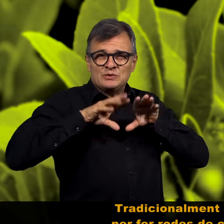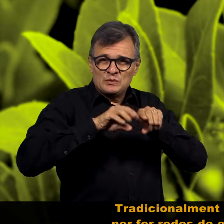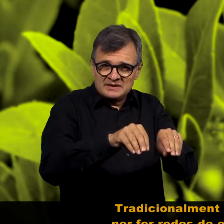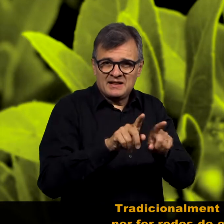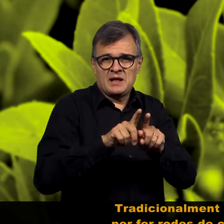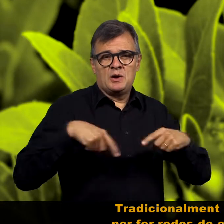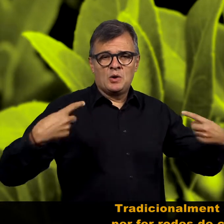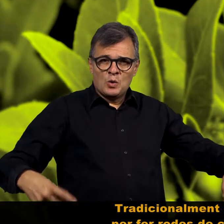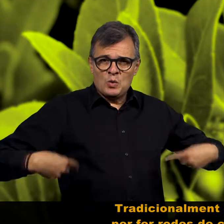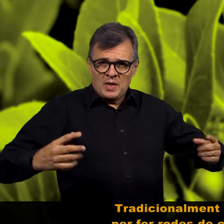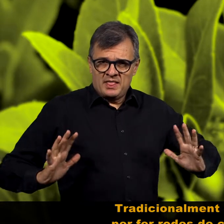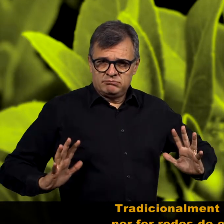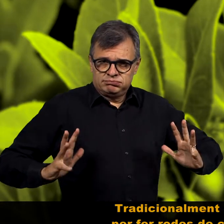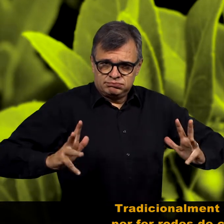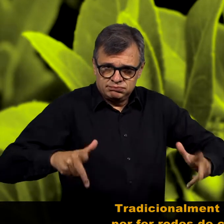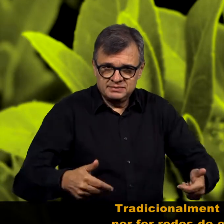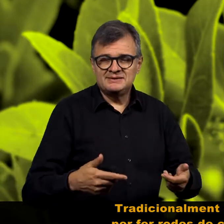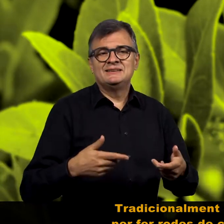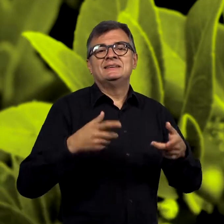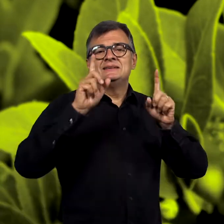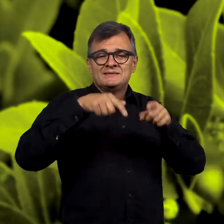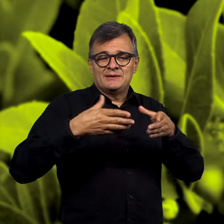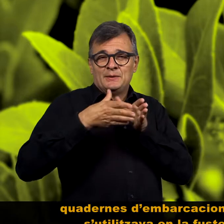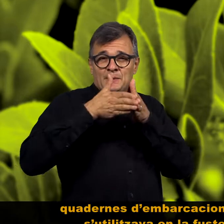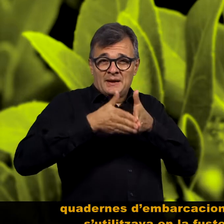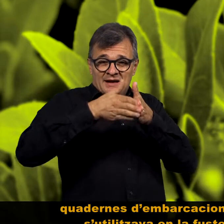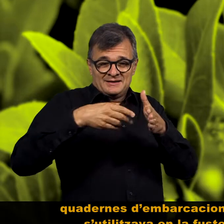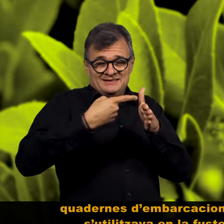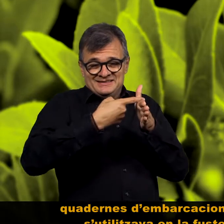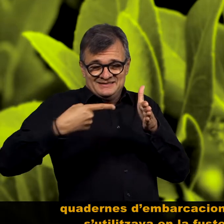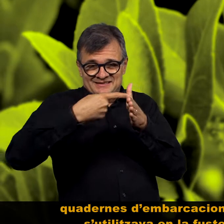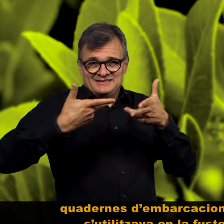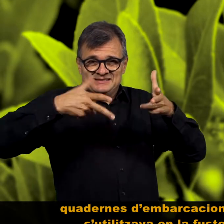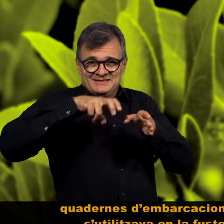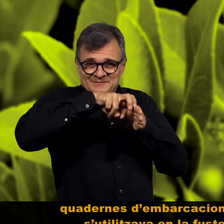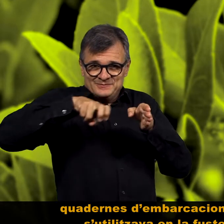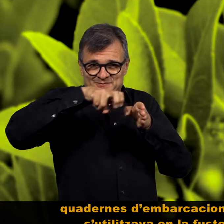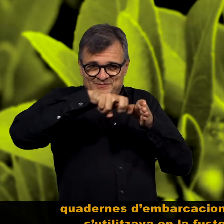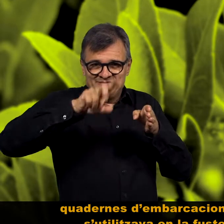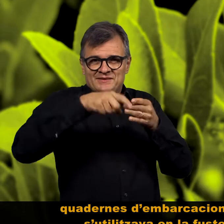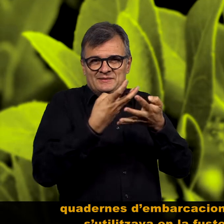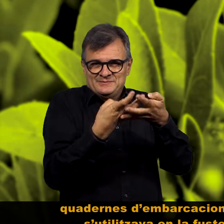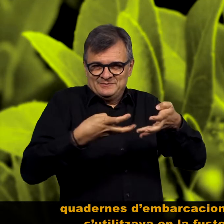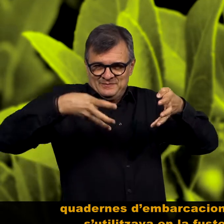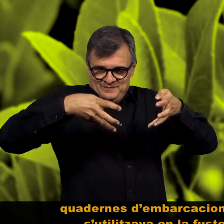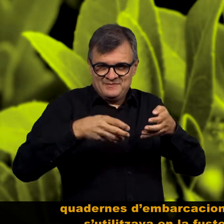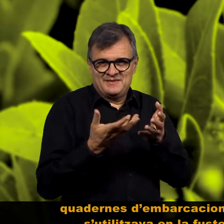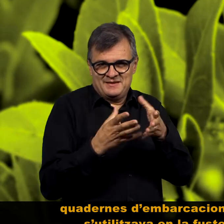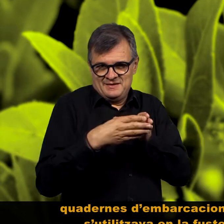Tradicionalment es feia servir per fer rodes de carro, cadires, quadernes d'embarcacions petites i en general s'utilitzaven la